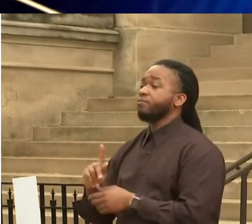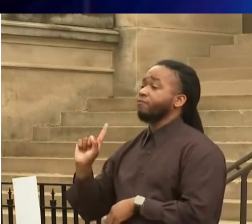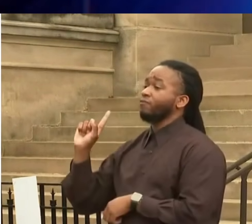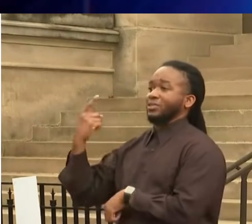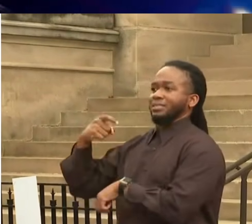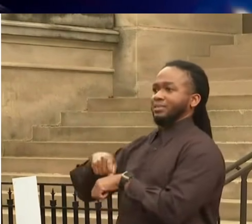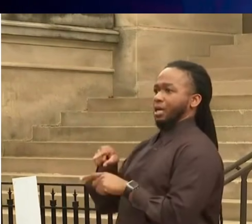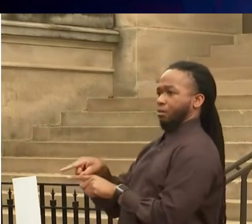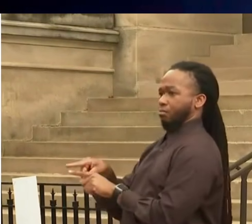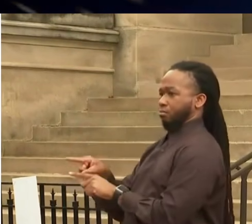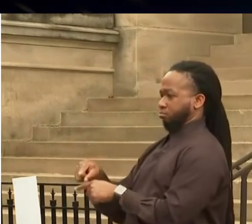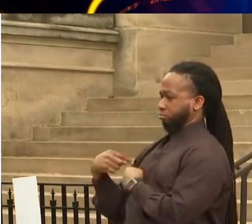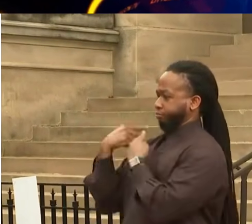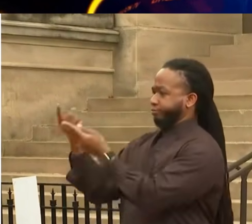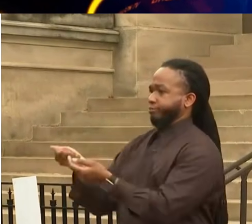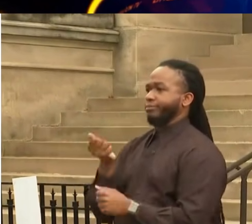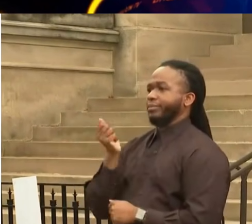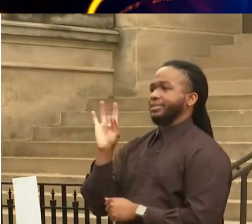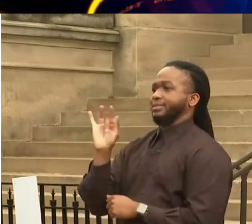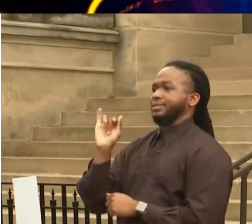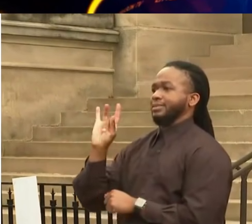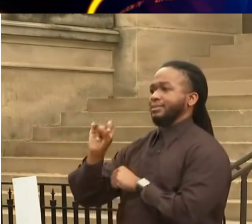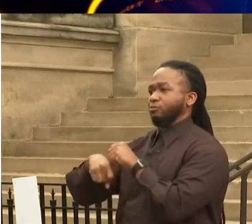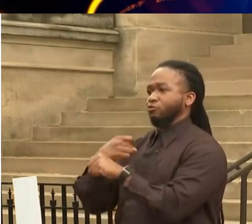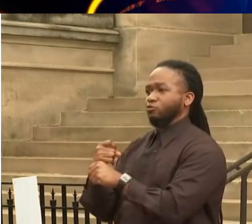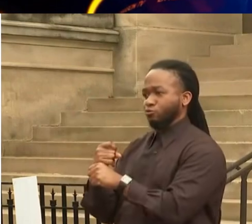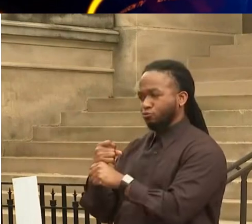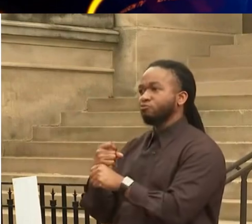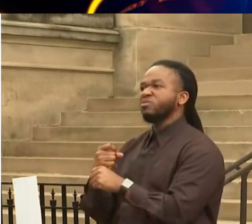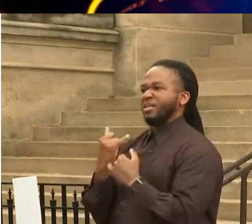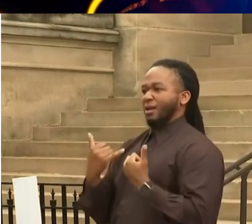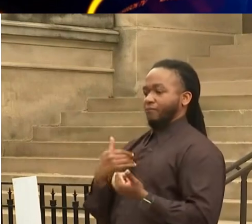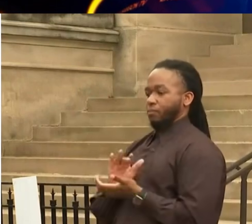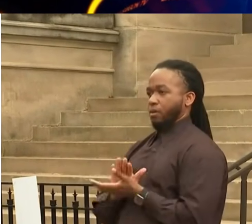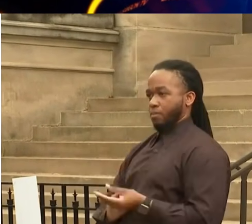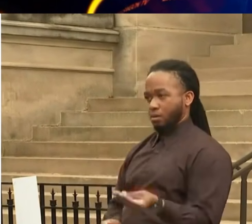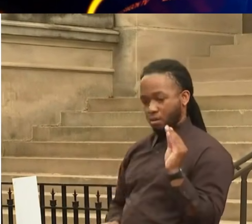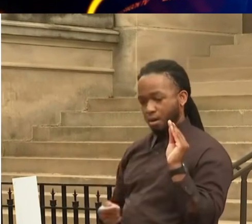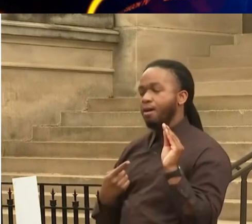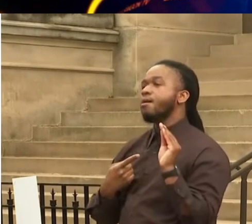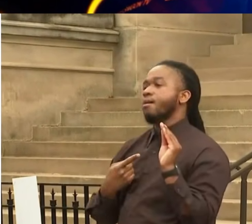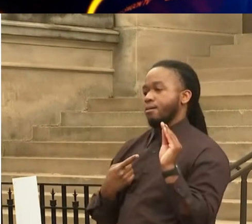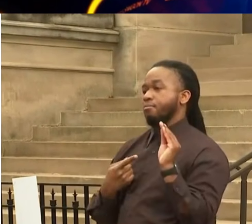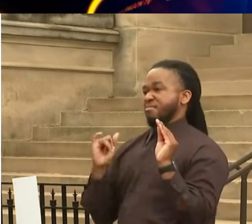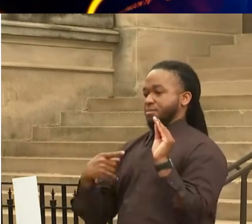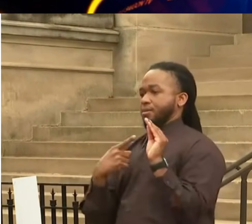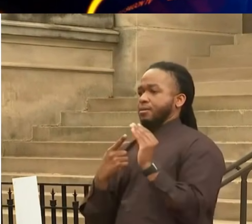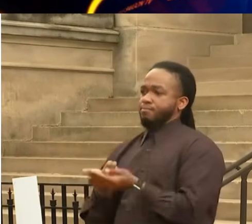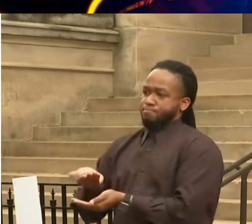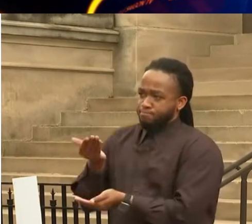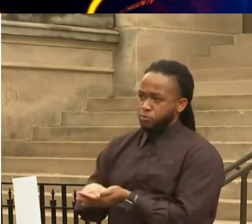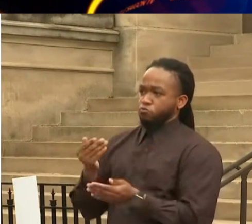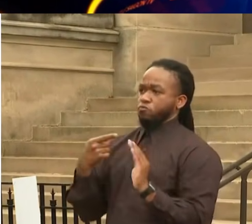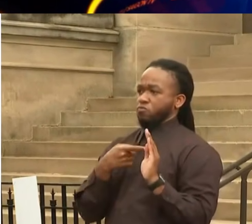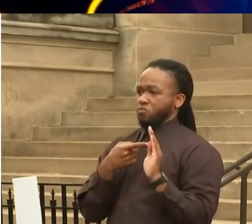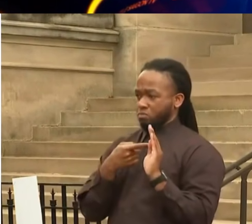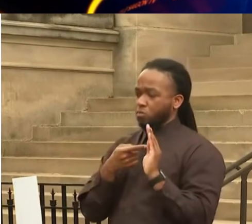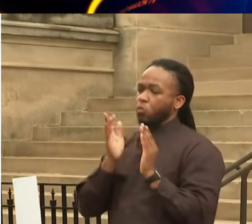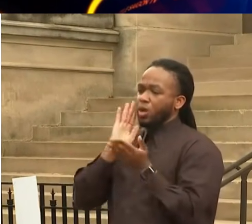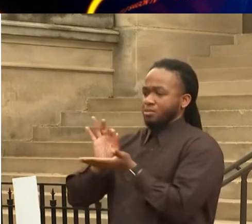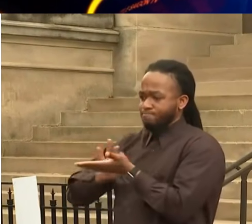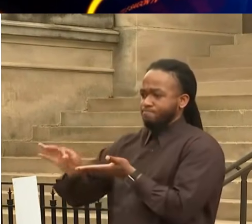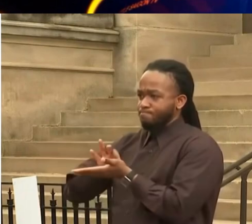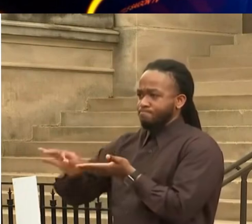Mitch McConnell, trưởng khối đa số của Đảng Cộng Hòa tại Thượng viện, trong phần trình bày của ông ngày hôm qua cũng tuyên